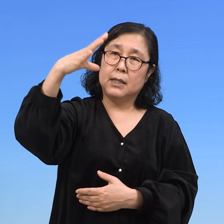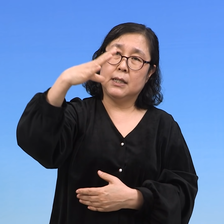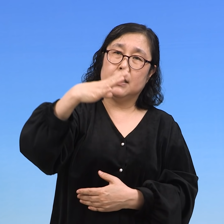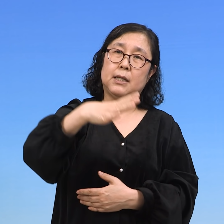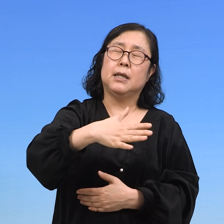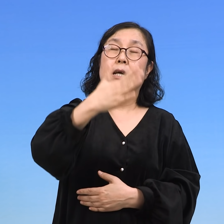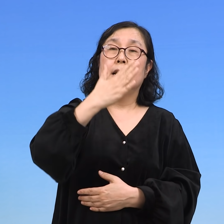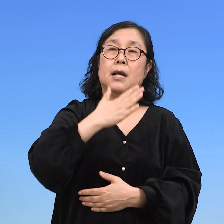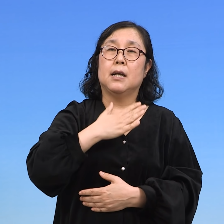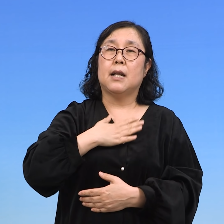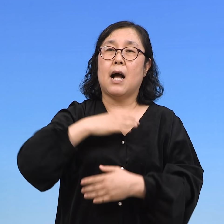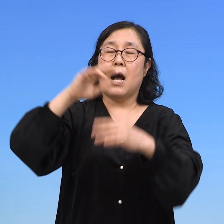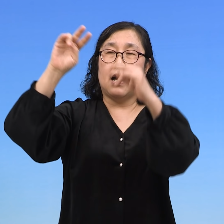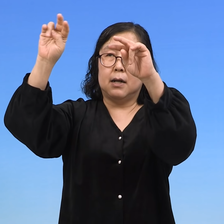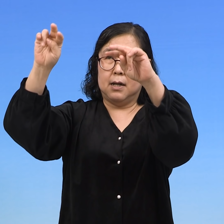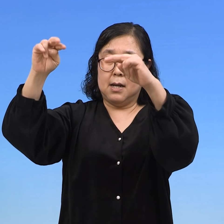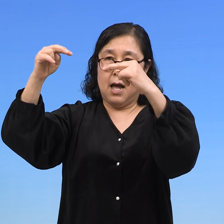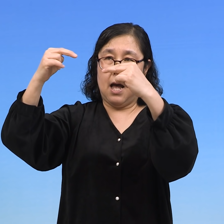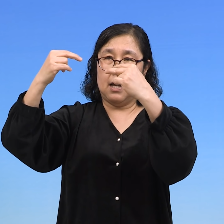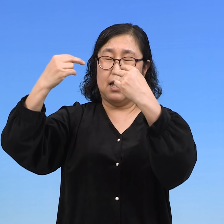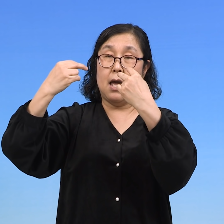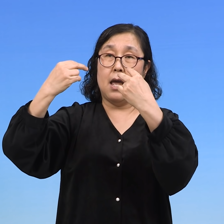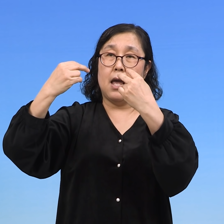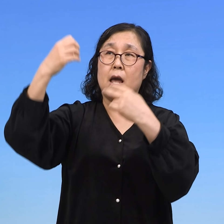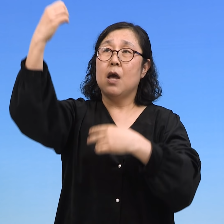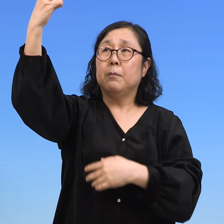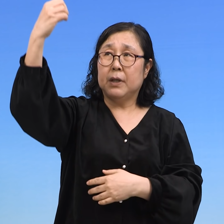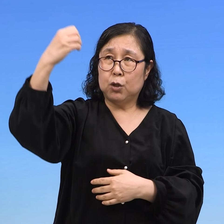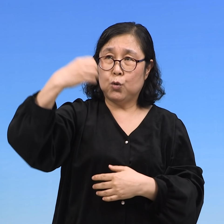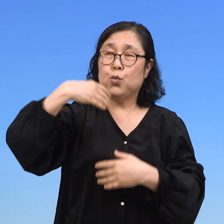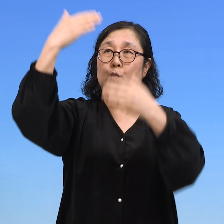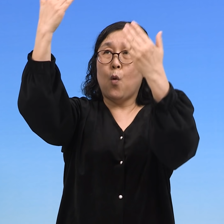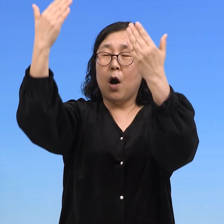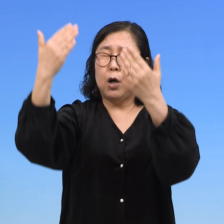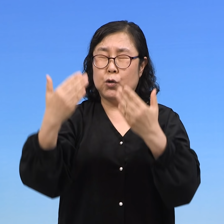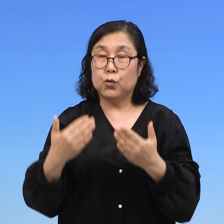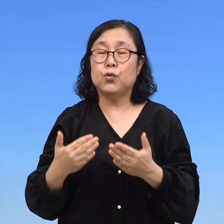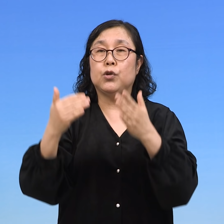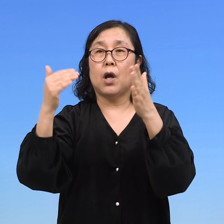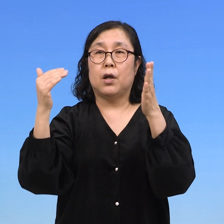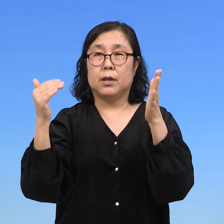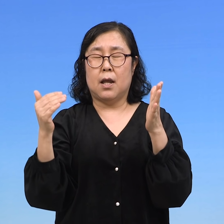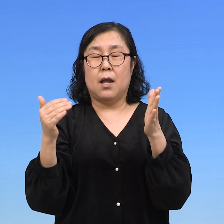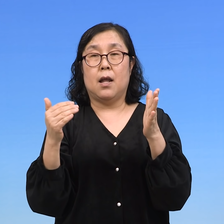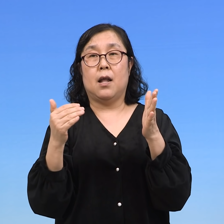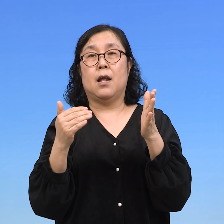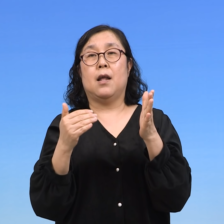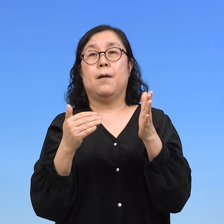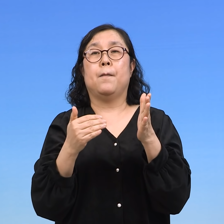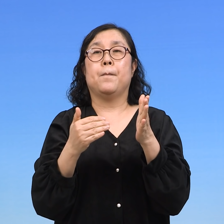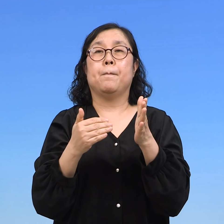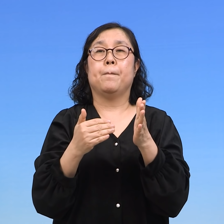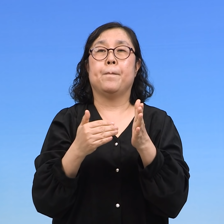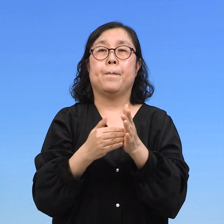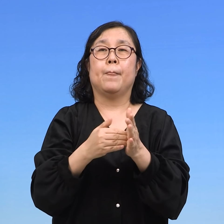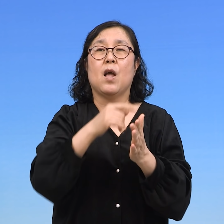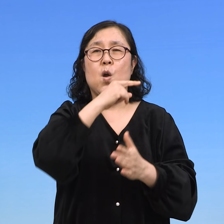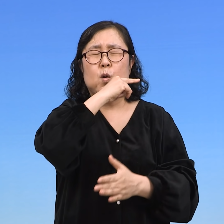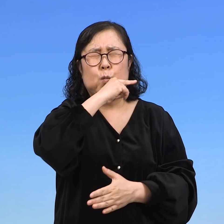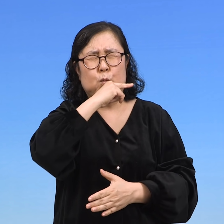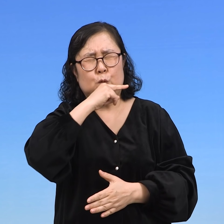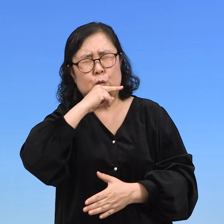나를 향해 비추어 주셨네 여러분 우리가 주목해야 될 이 십자가의 의미가